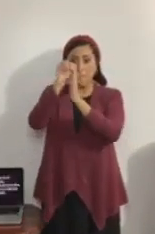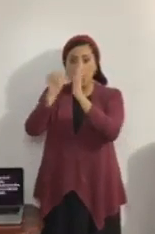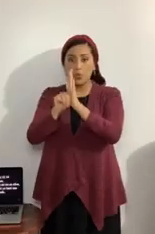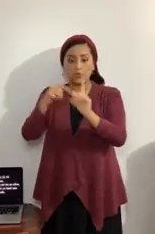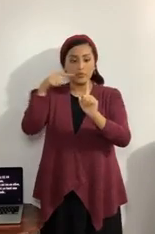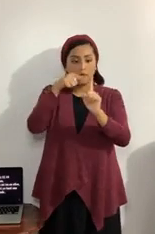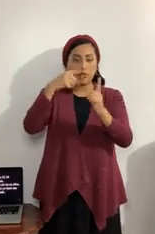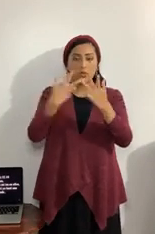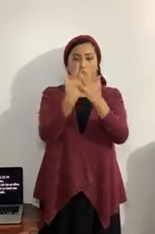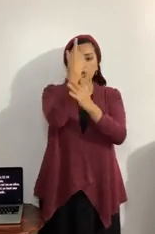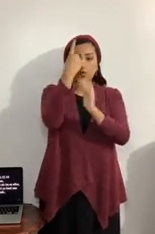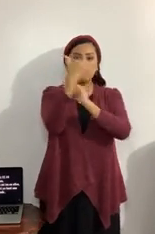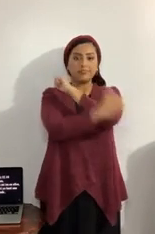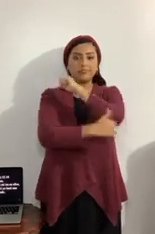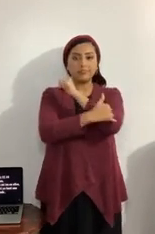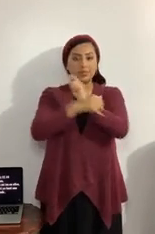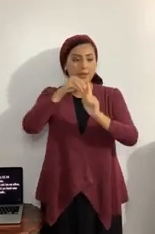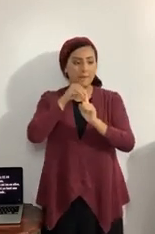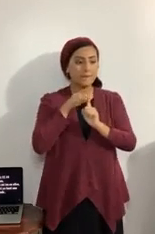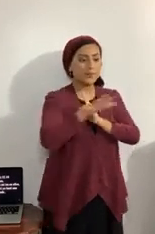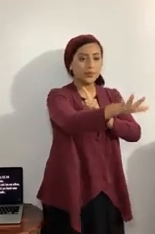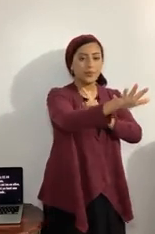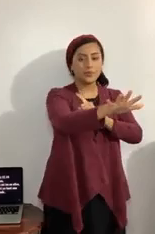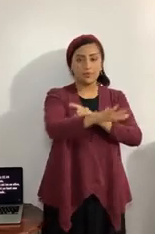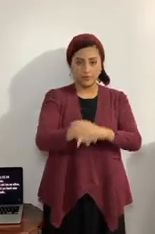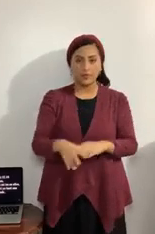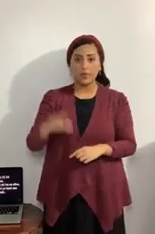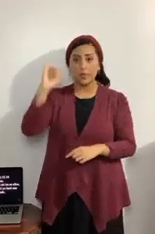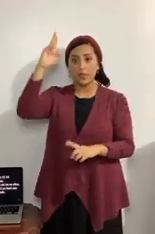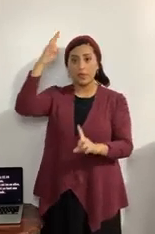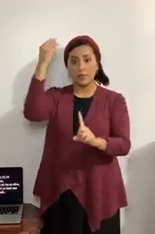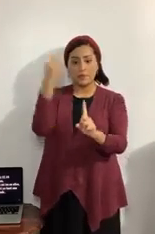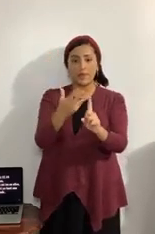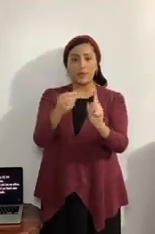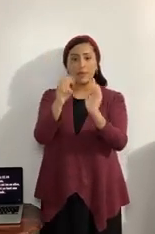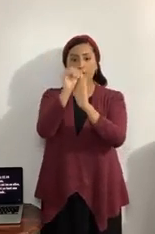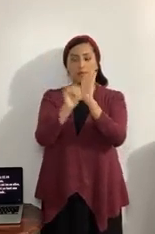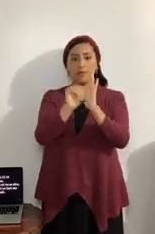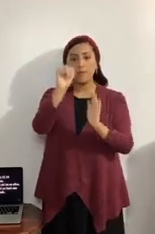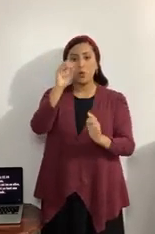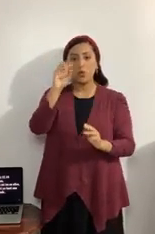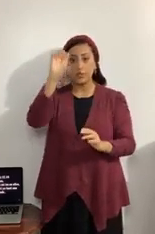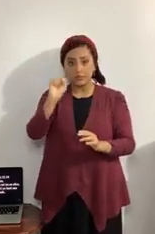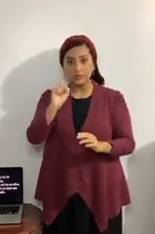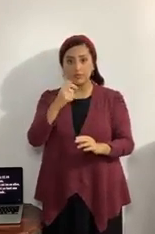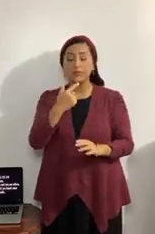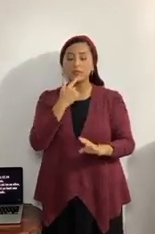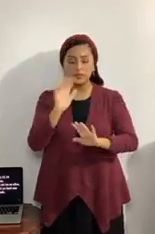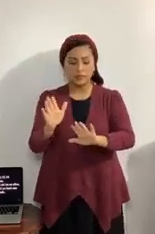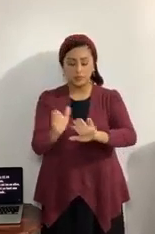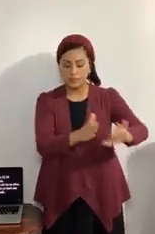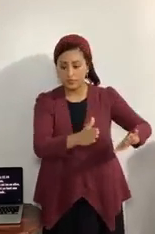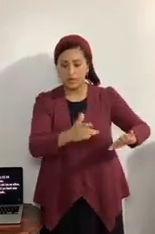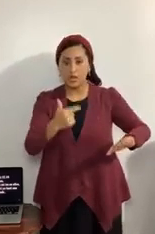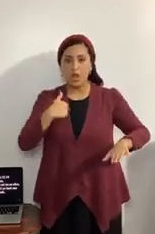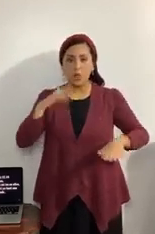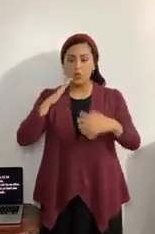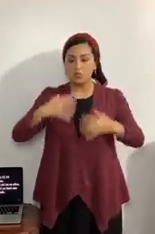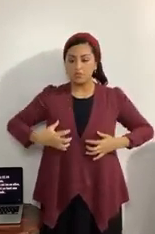grande. Entonces le está hablando Yahweh a Moshe. Ahora pues déjame que se encienda mi ira en ellos, y los